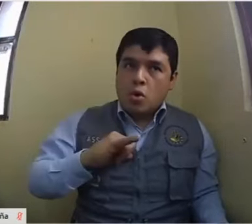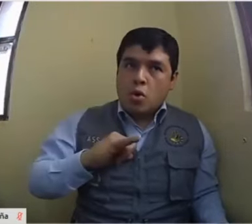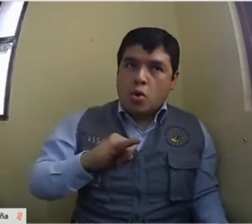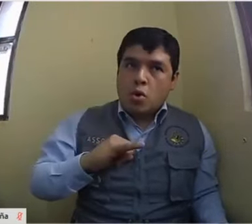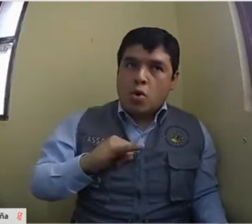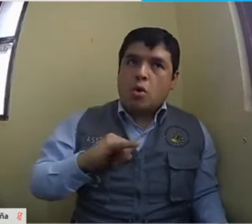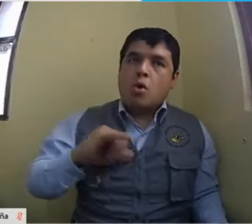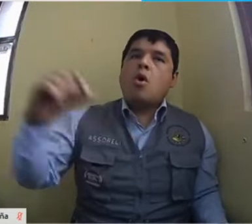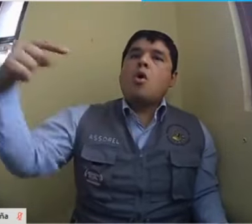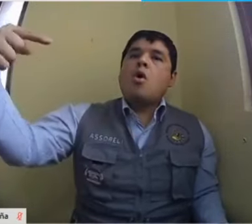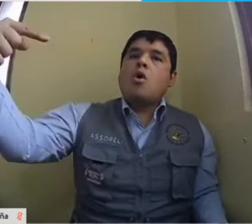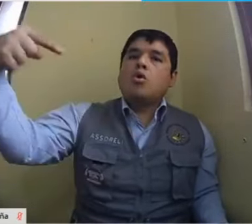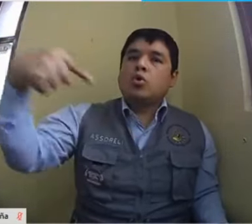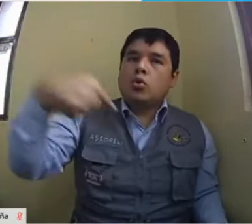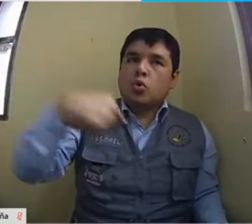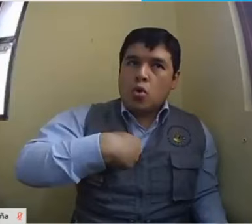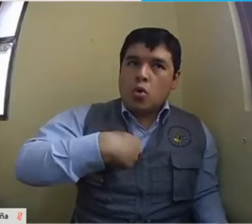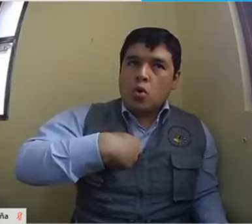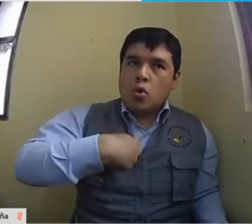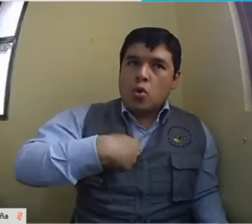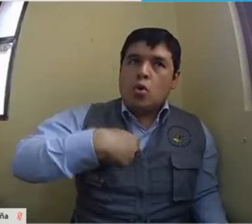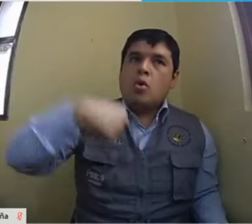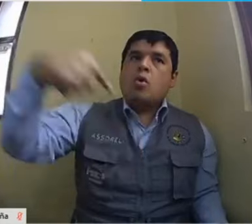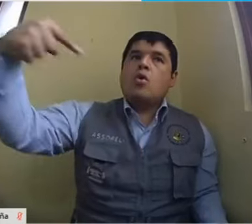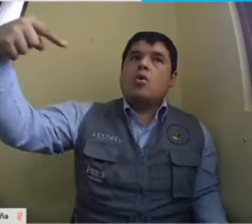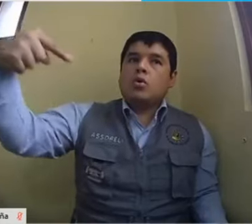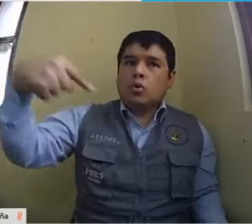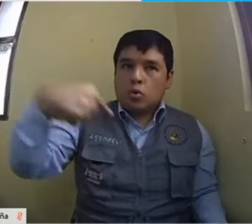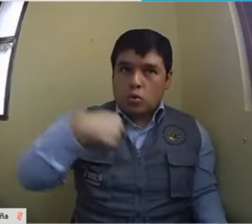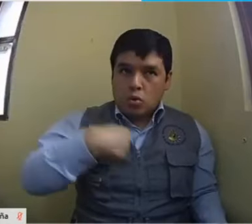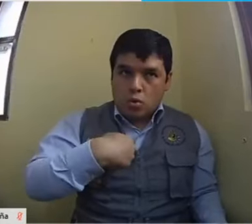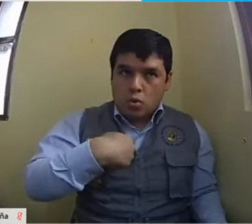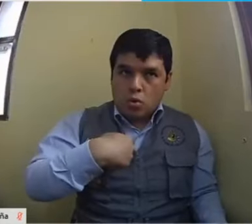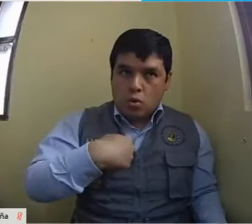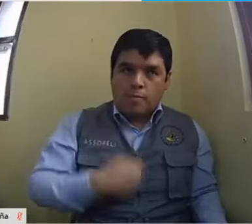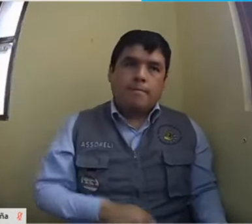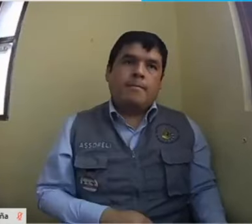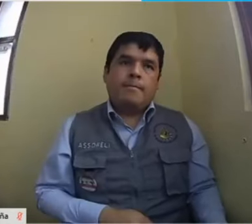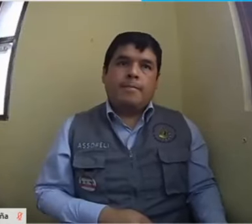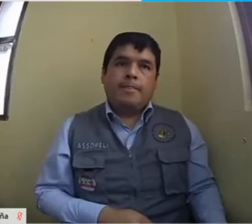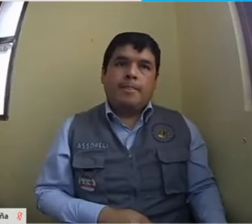Yo, la I, el pulgar choca el pecho, o yo con el índice.